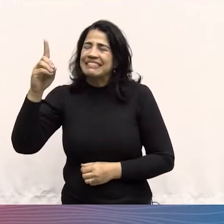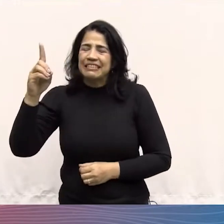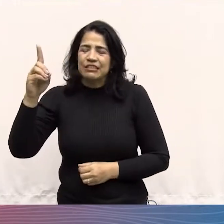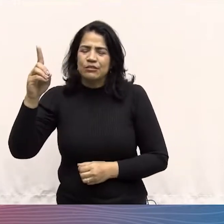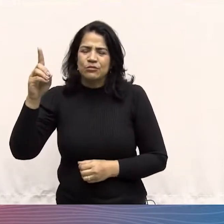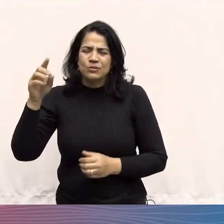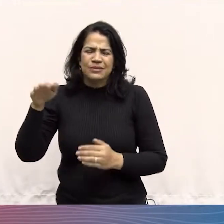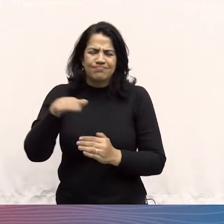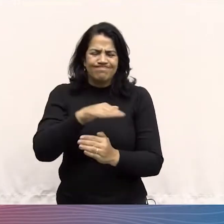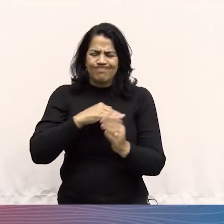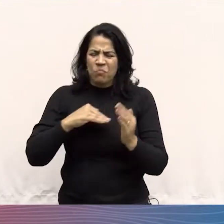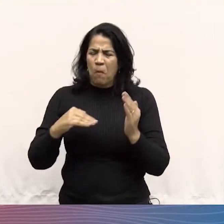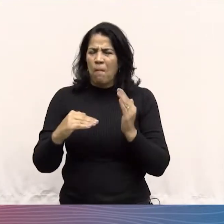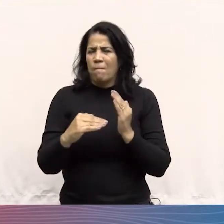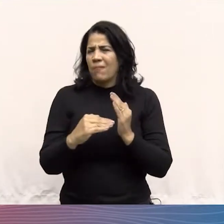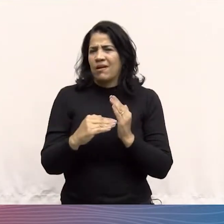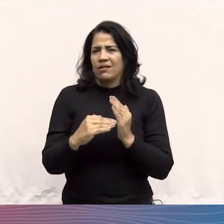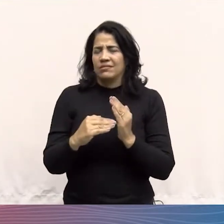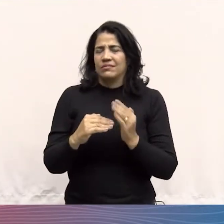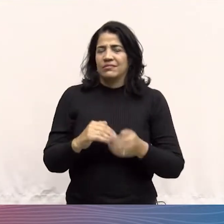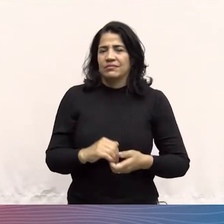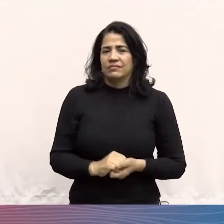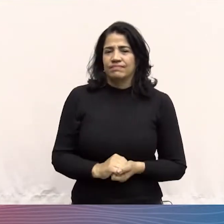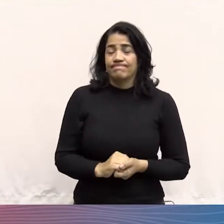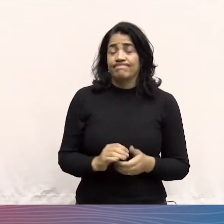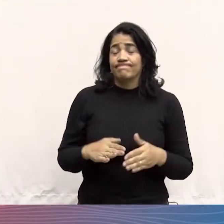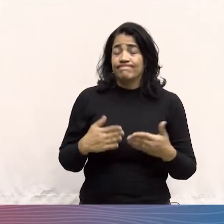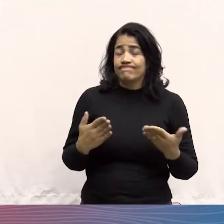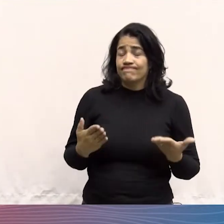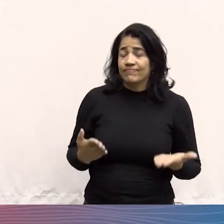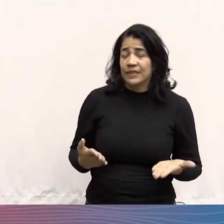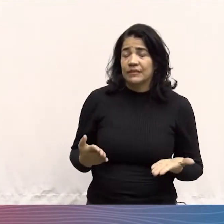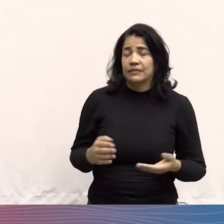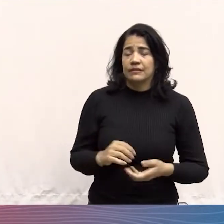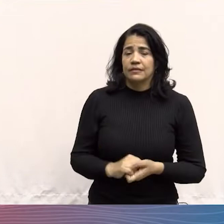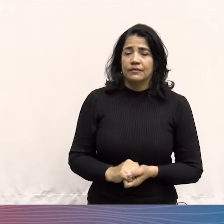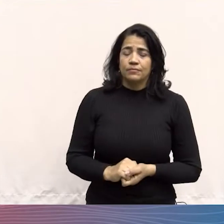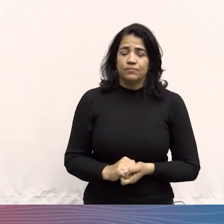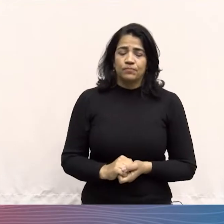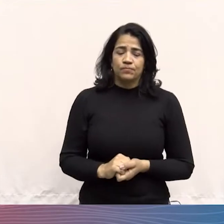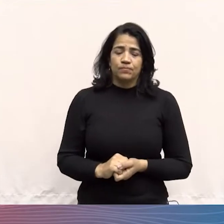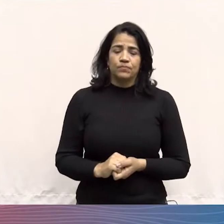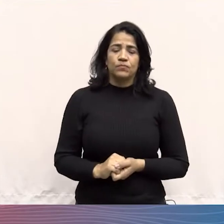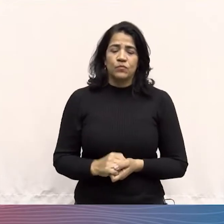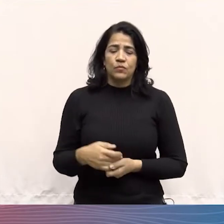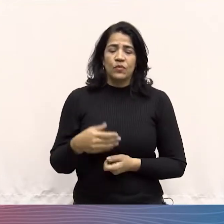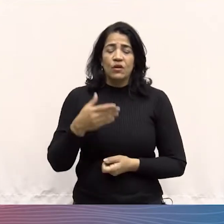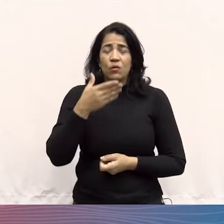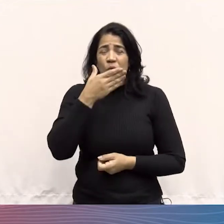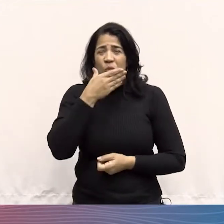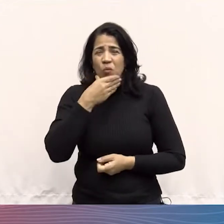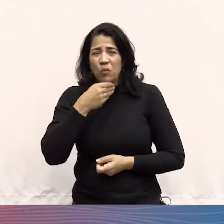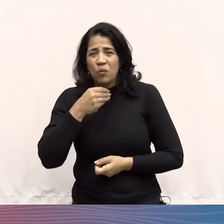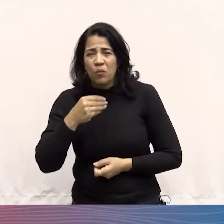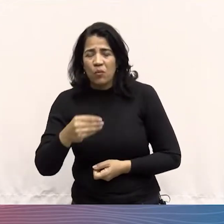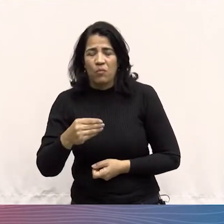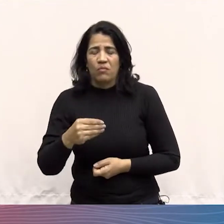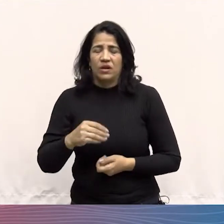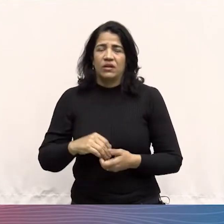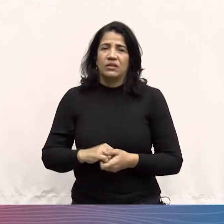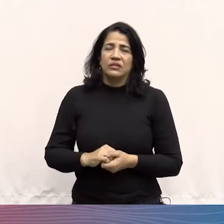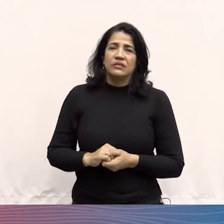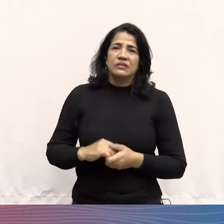Jesus. Mas, irmãos, infelizmente, né, o homem teve que sair do Jardim do Éden e Caim foi expulso